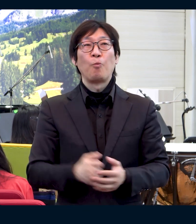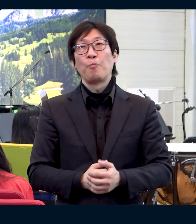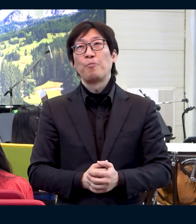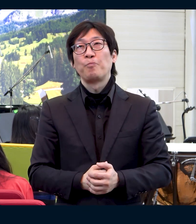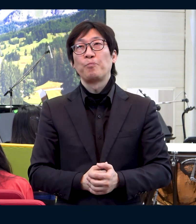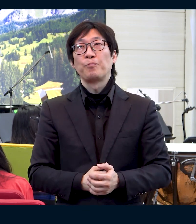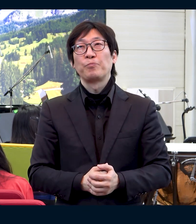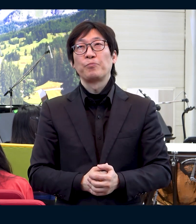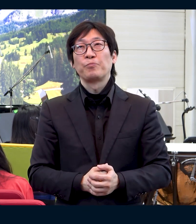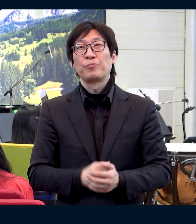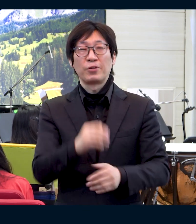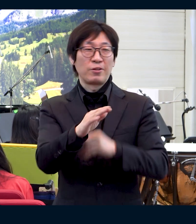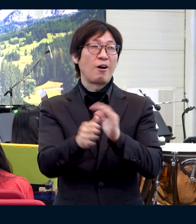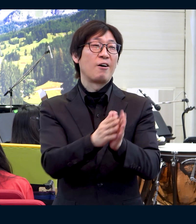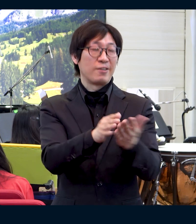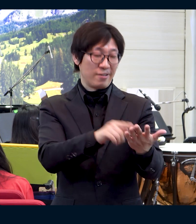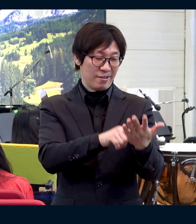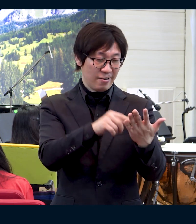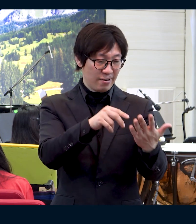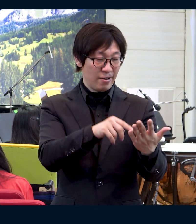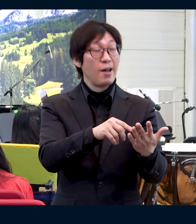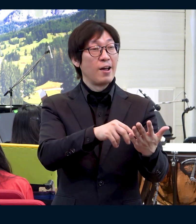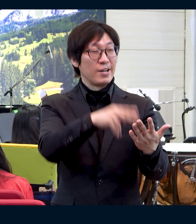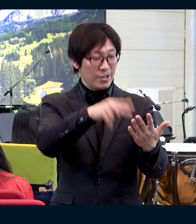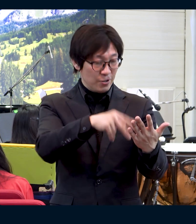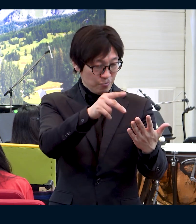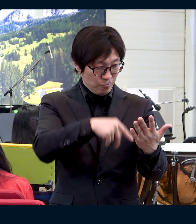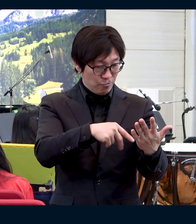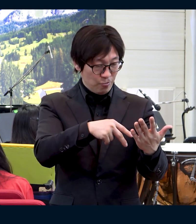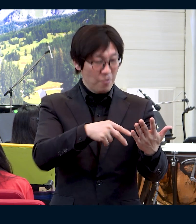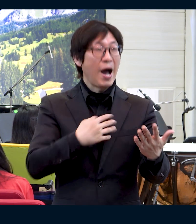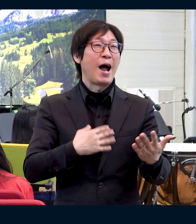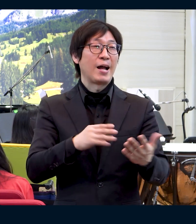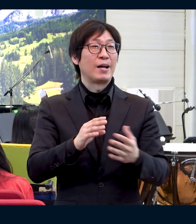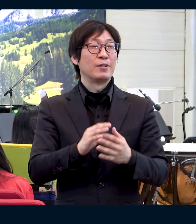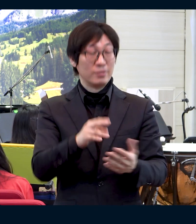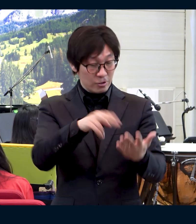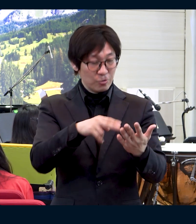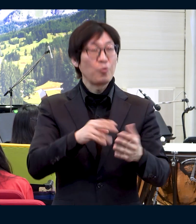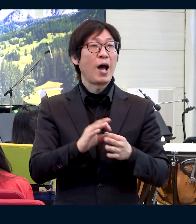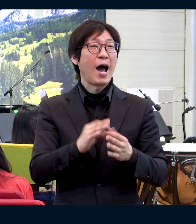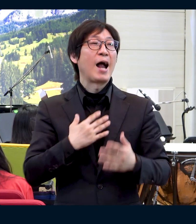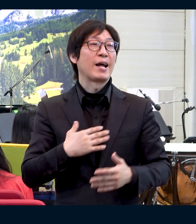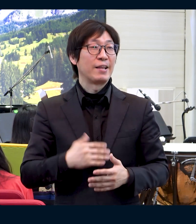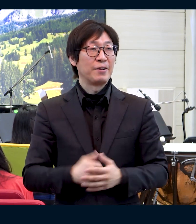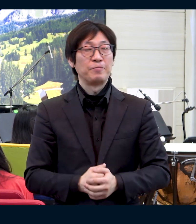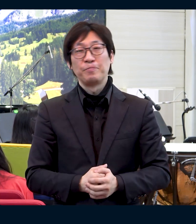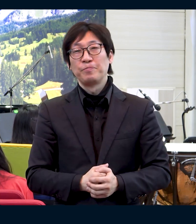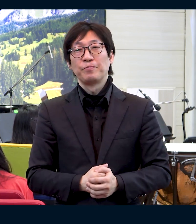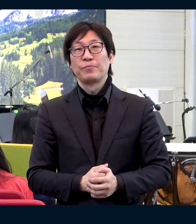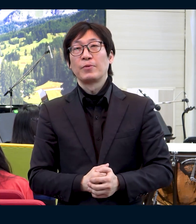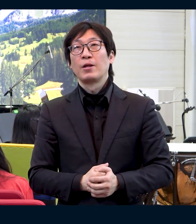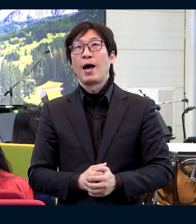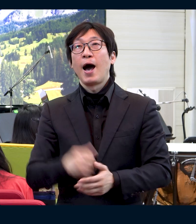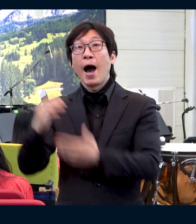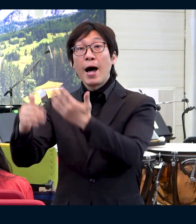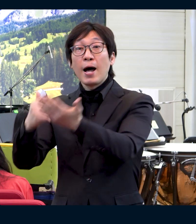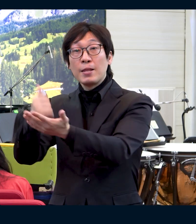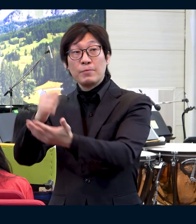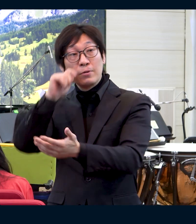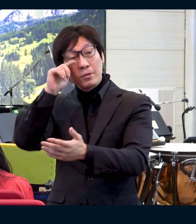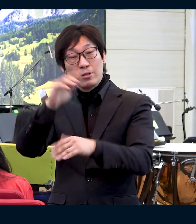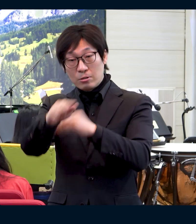하나님을 알 수 있는 방법은요, 성경에 기록되어 있는 말씀을 통해서 우리는 알 수 있습니다. 하나님은요, 성경에